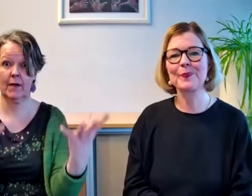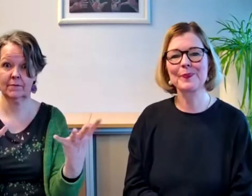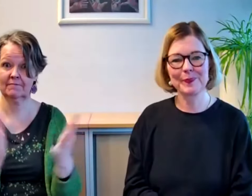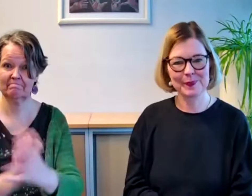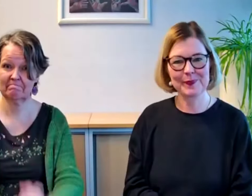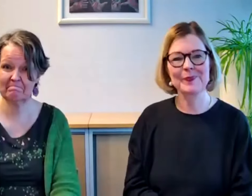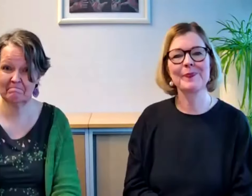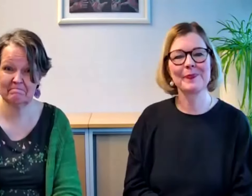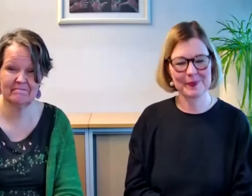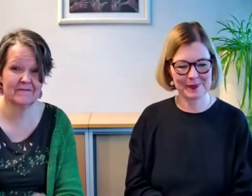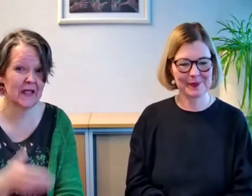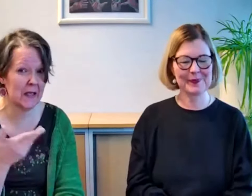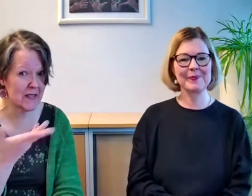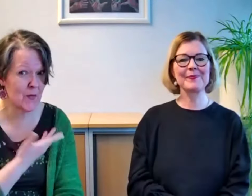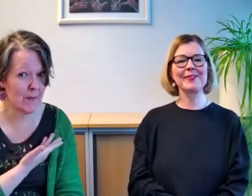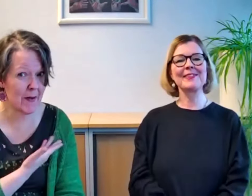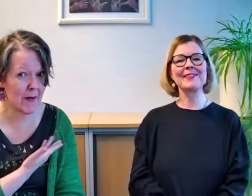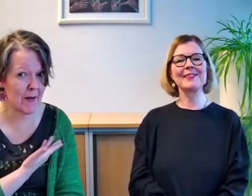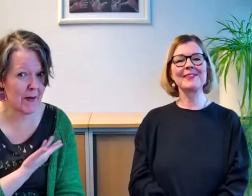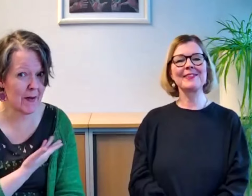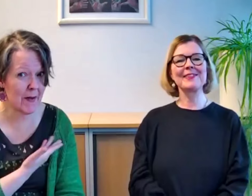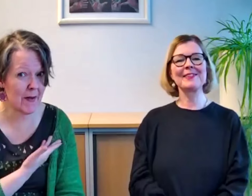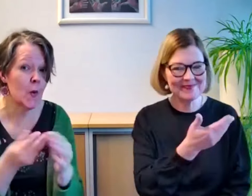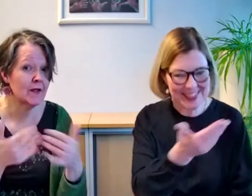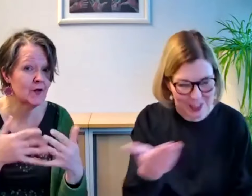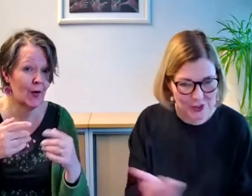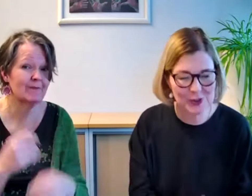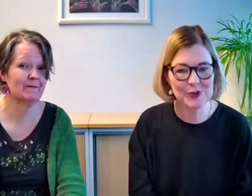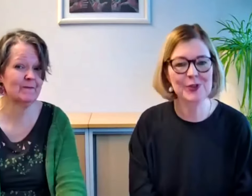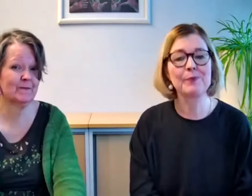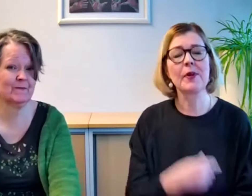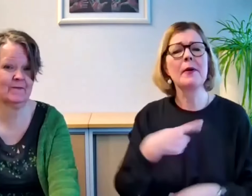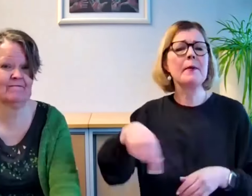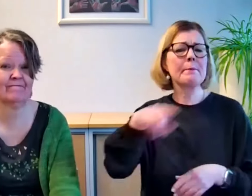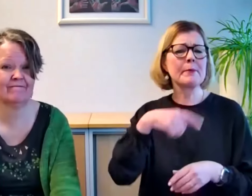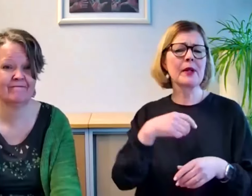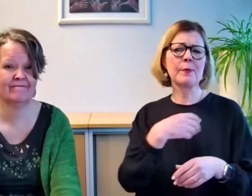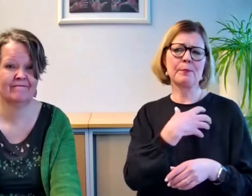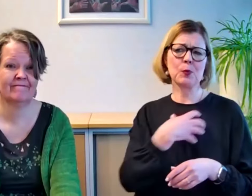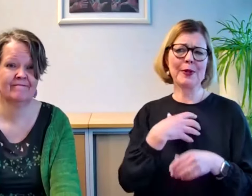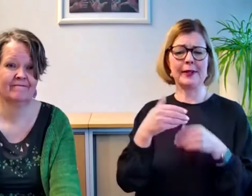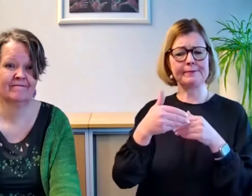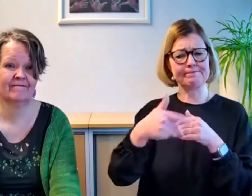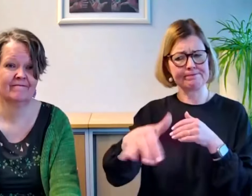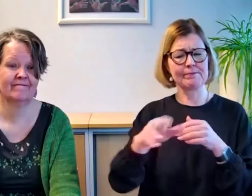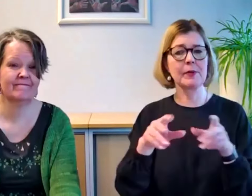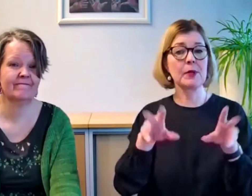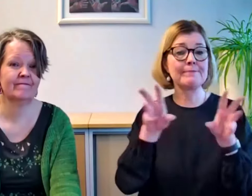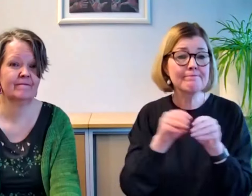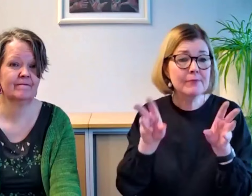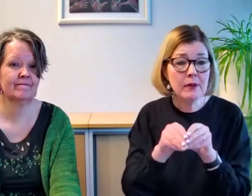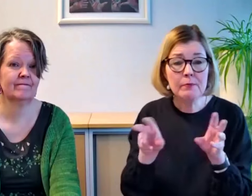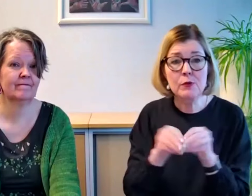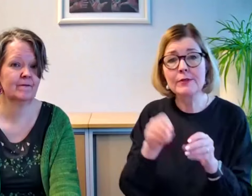olla visuaalisesti, niin Heidi loi meille tämän ihanan kukkivan kukkaruukun. No, kiitoksia.